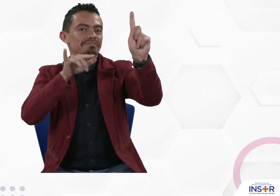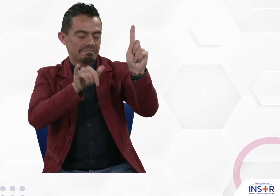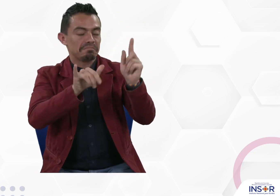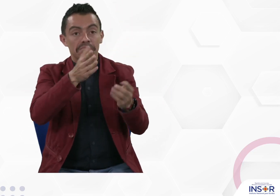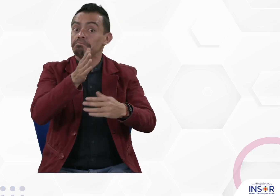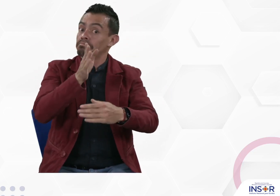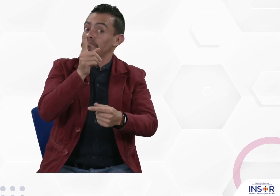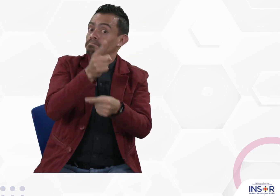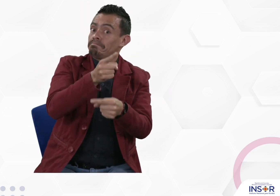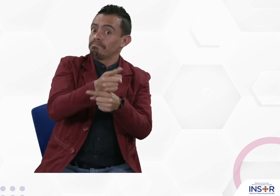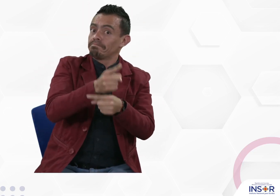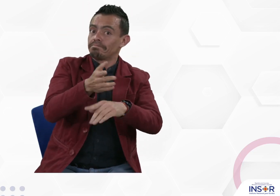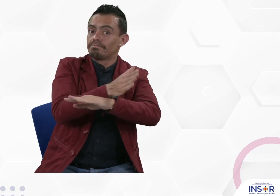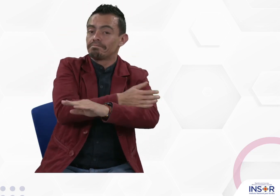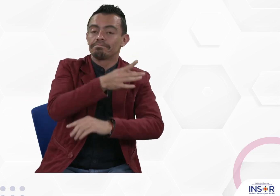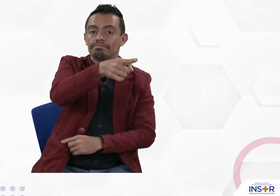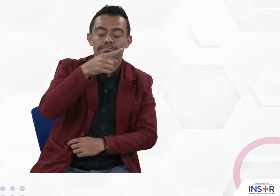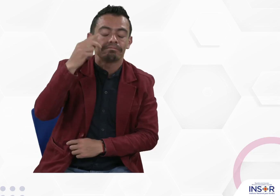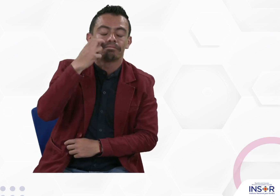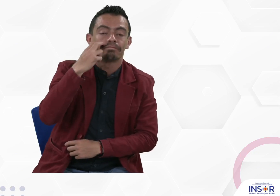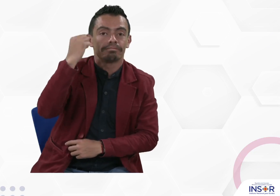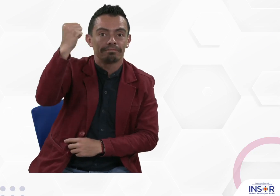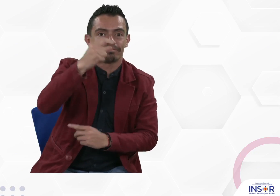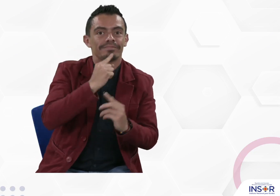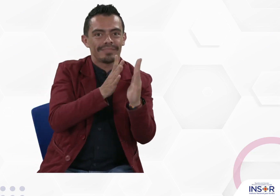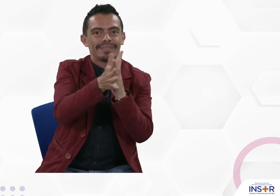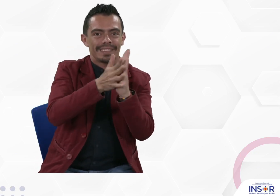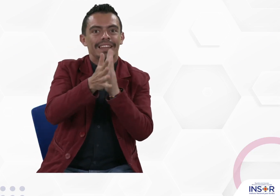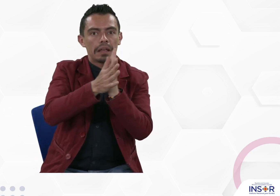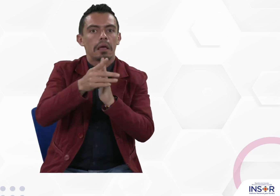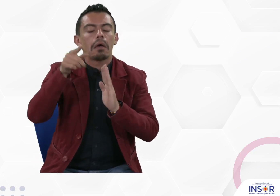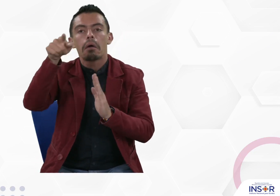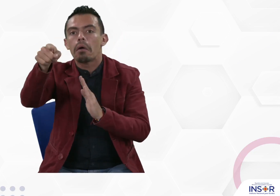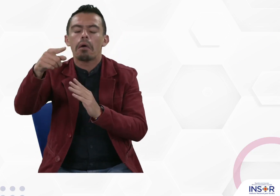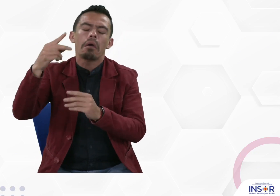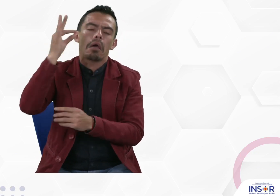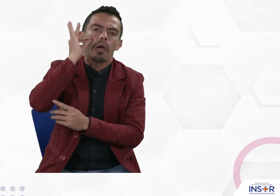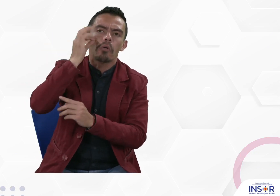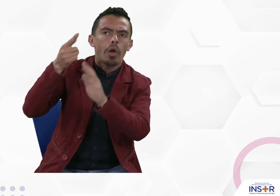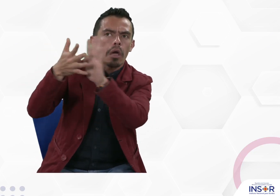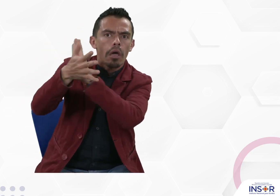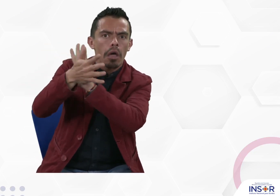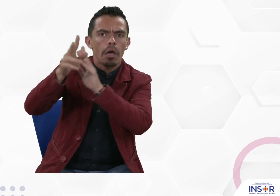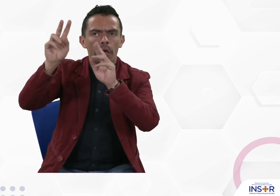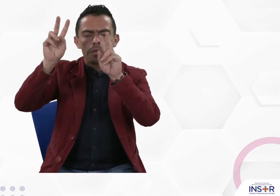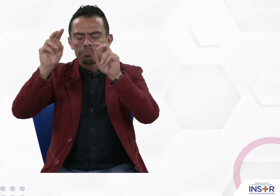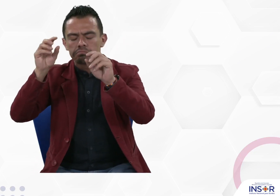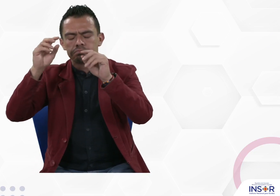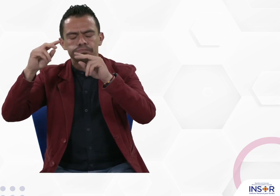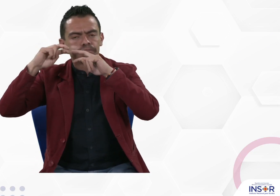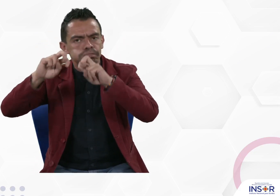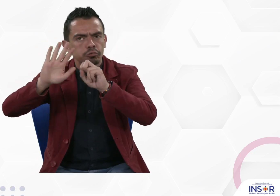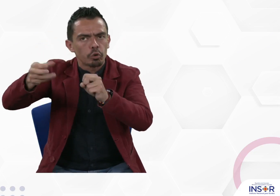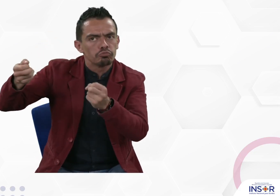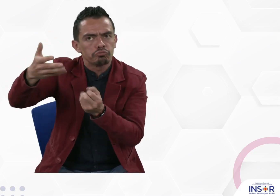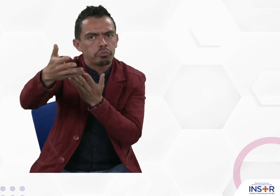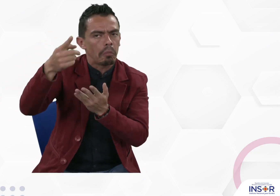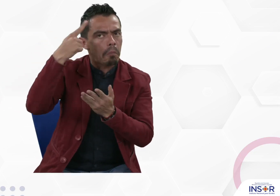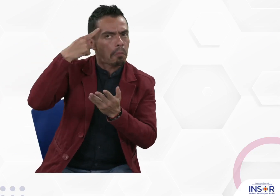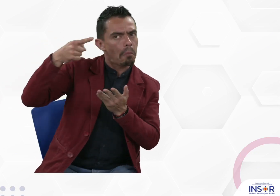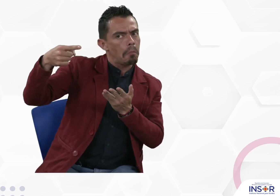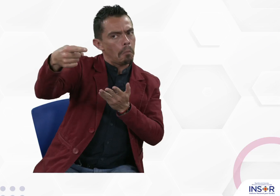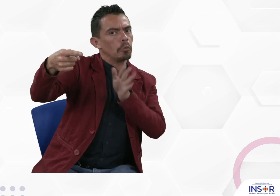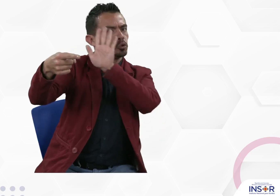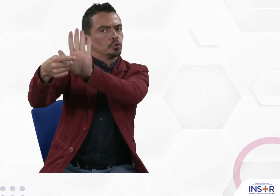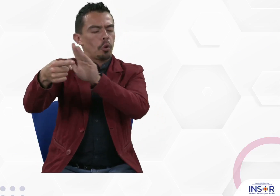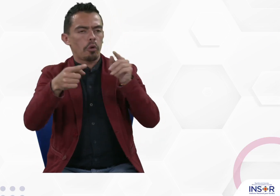esa consolidación de una cultura sorda. Anderson pues nos mencionaba y Edwin también sobre sus procesos